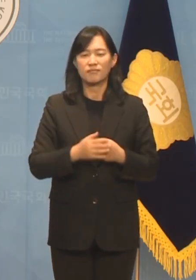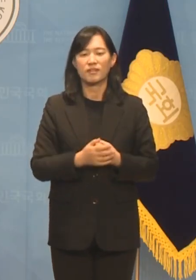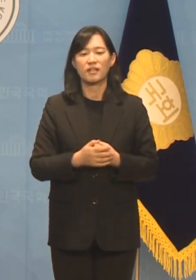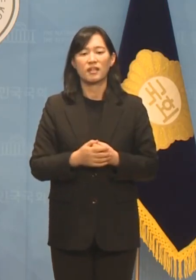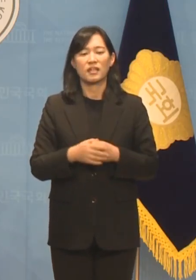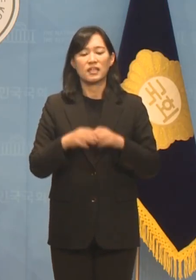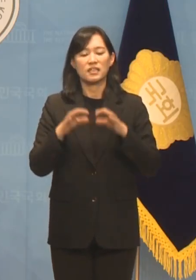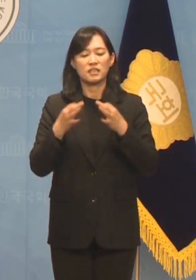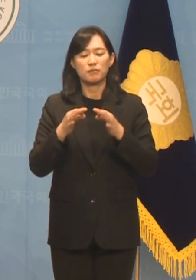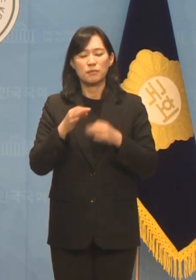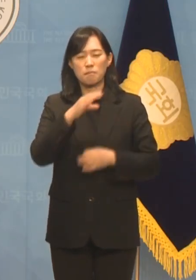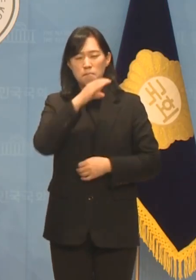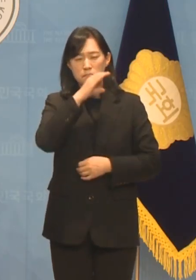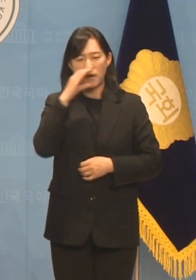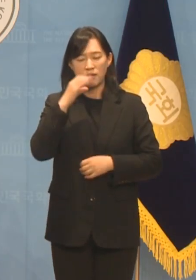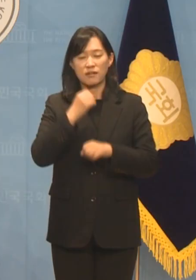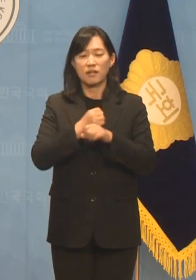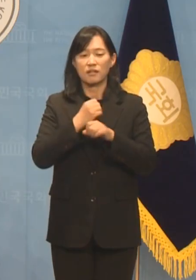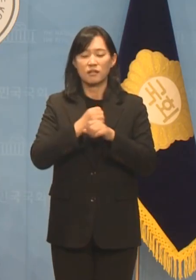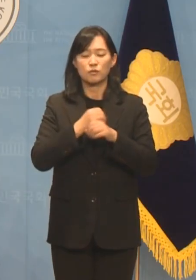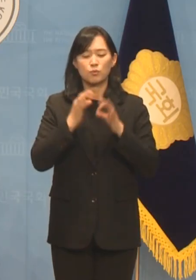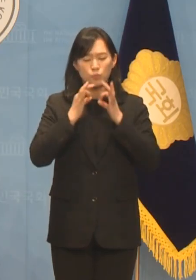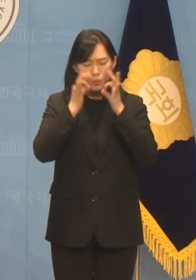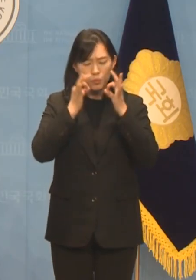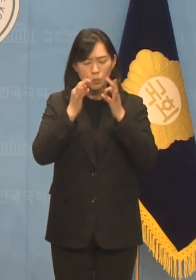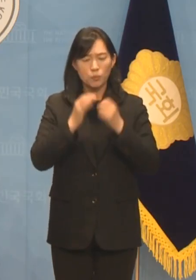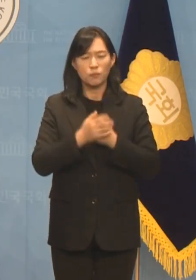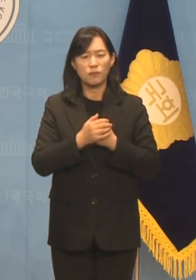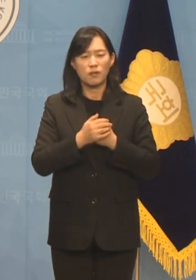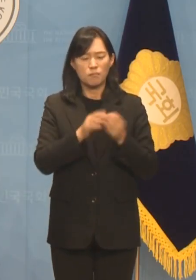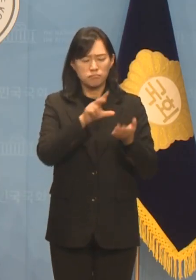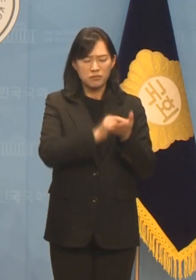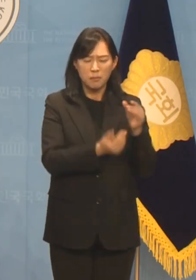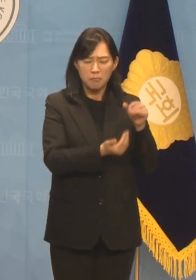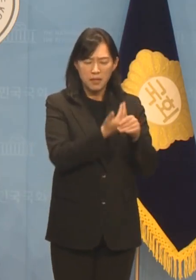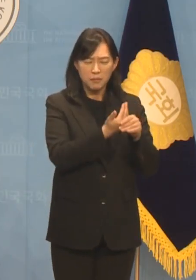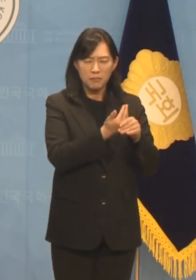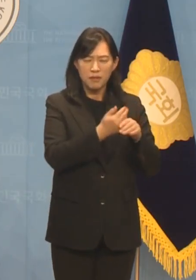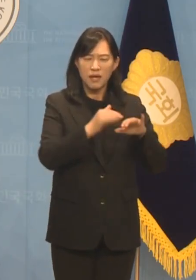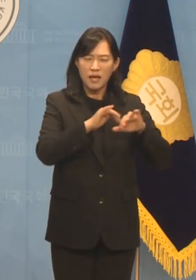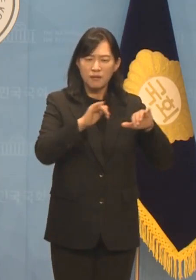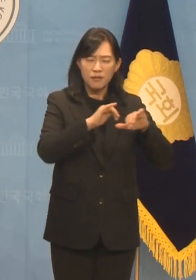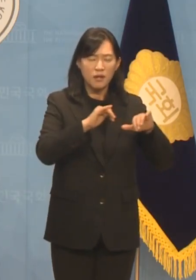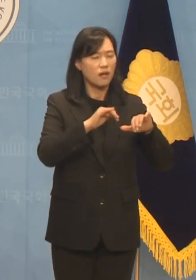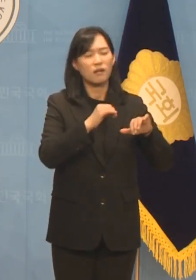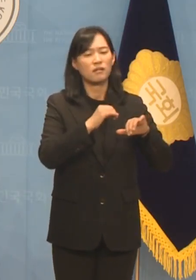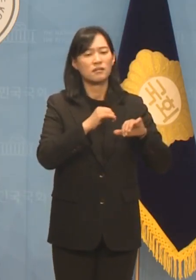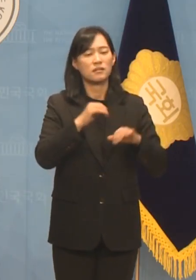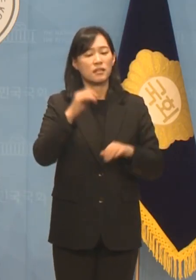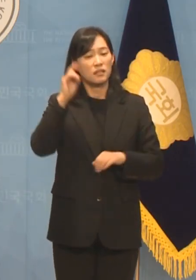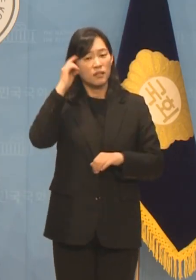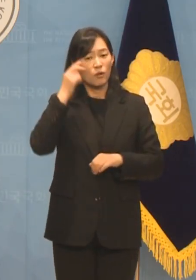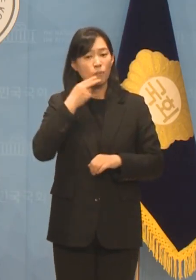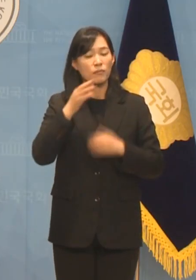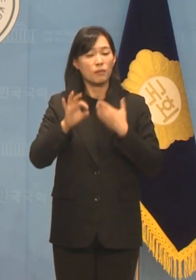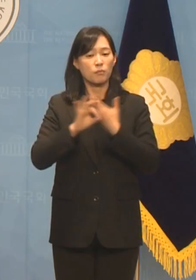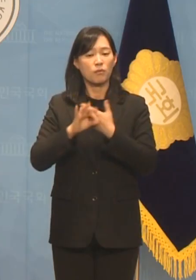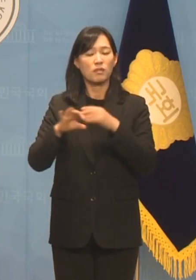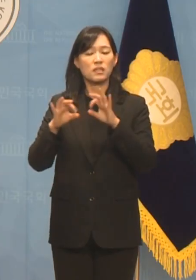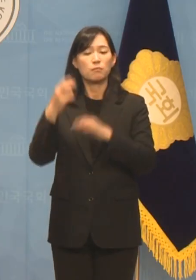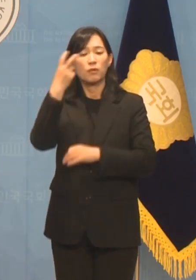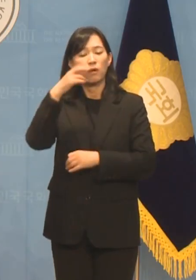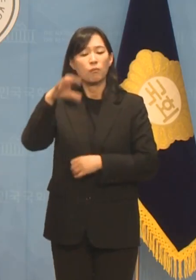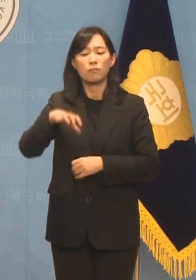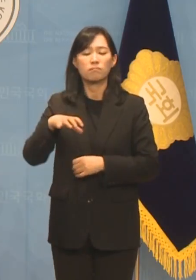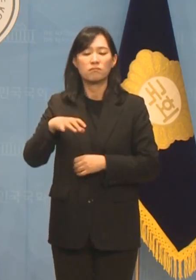금융시장 질서를 바로 잡으려는 노력도 사건을 파헤치겠다는 의지도 없다면 금감원의 존재 이유는